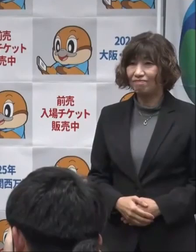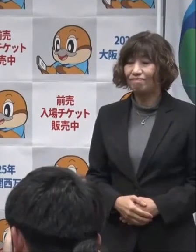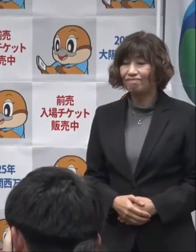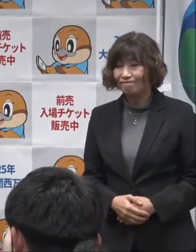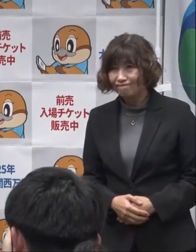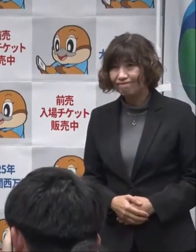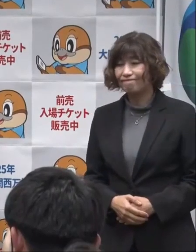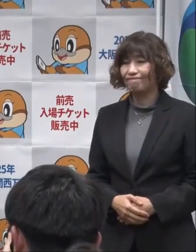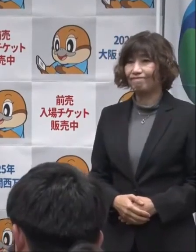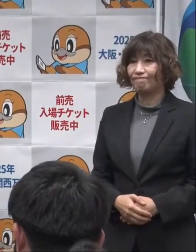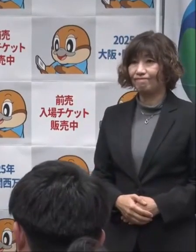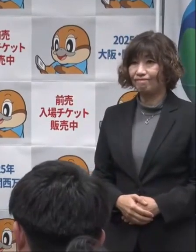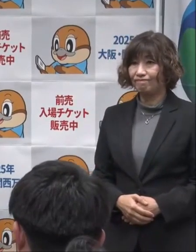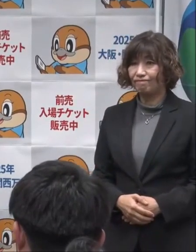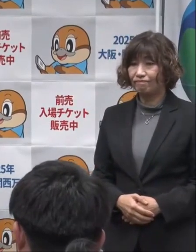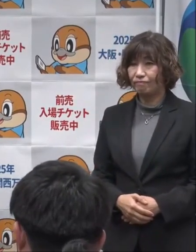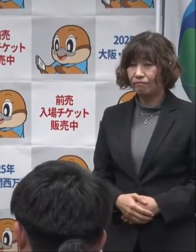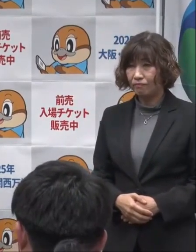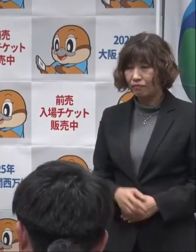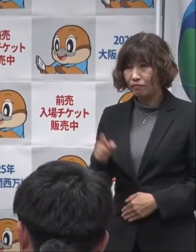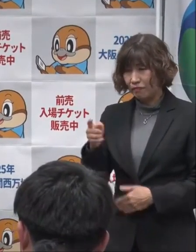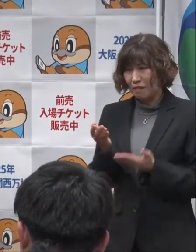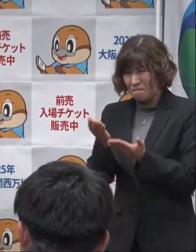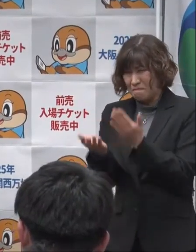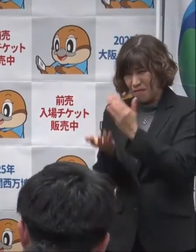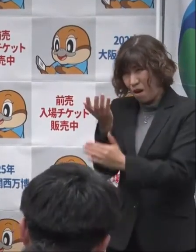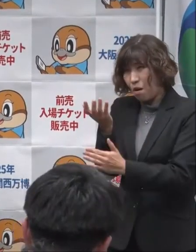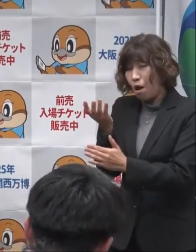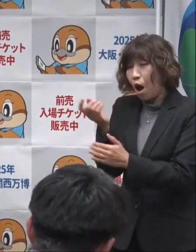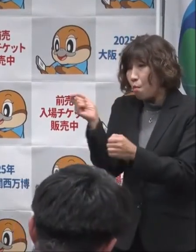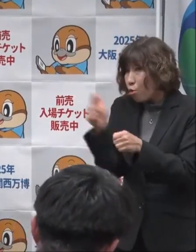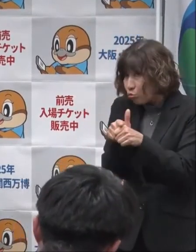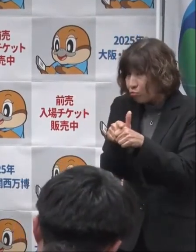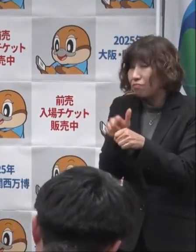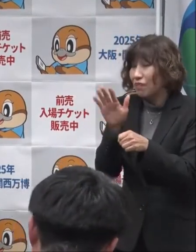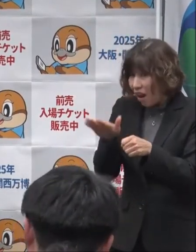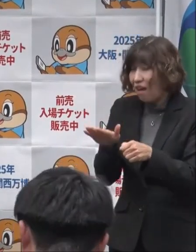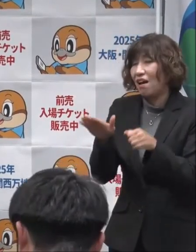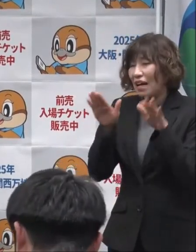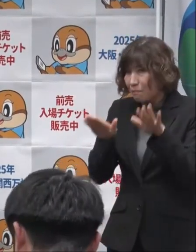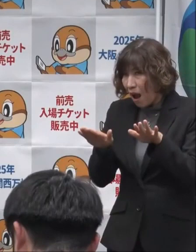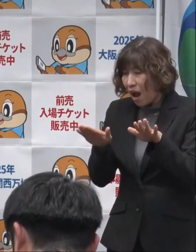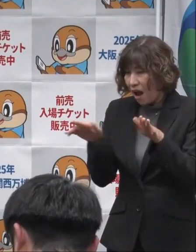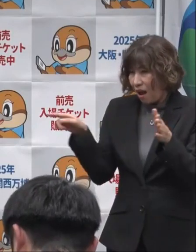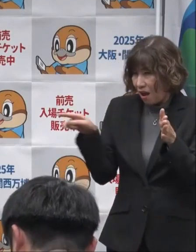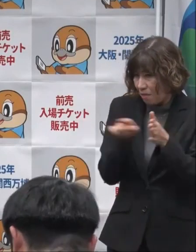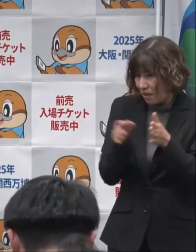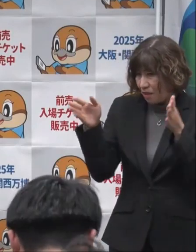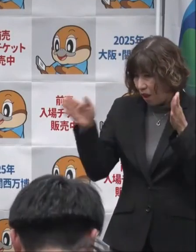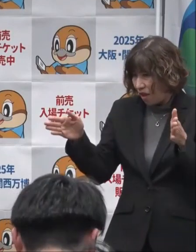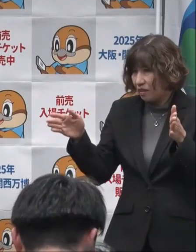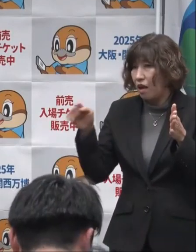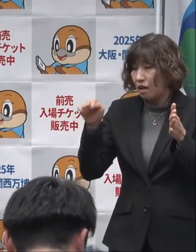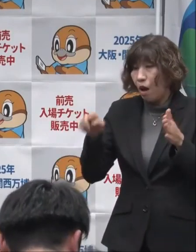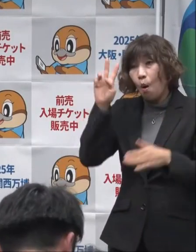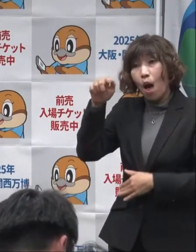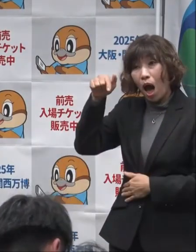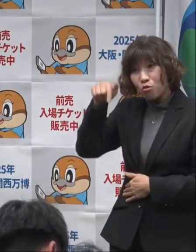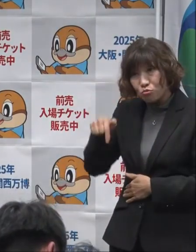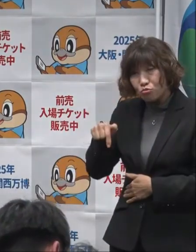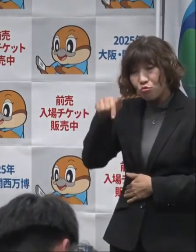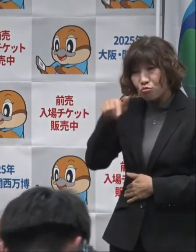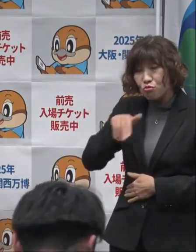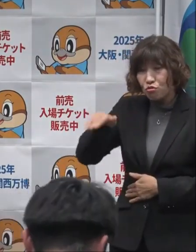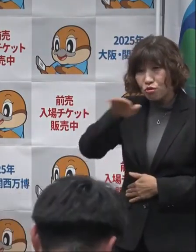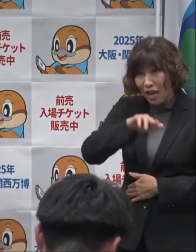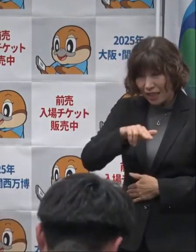まず発災直後からですけれども、本日現在においても大阪府また大阪府内市